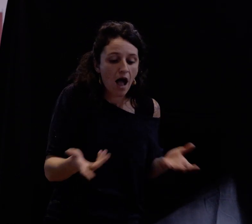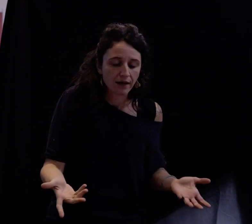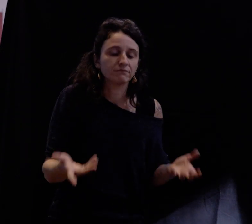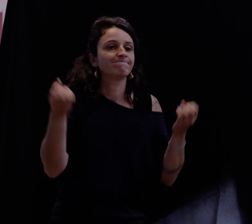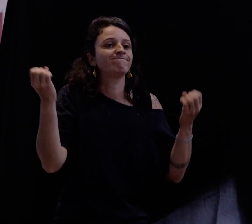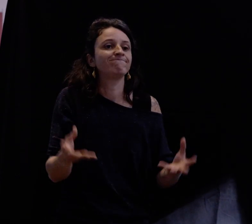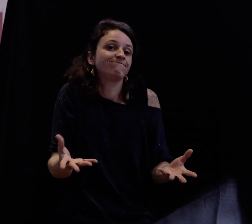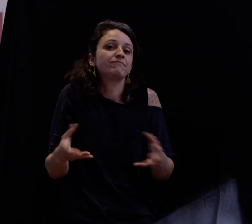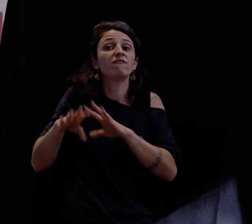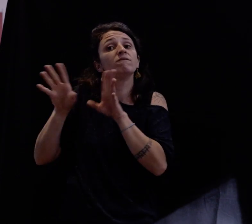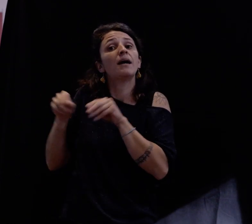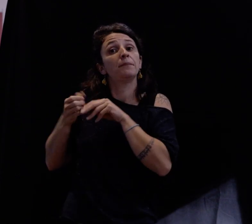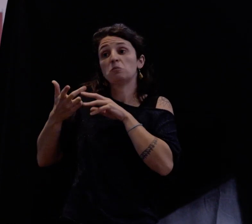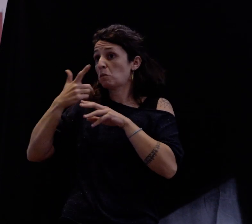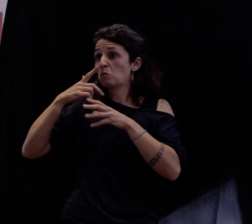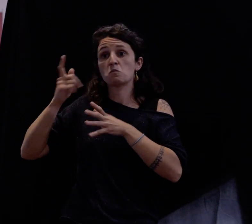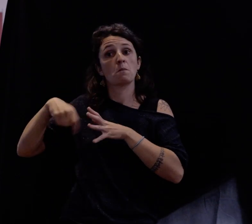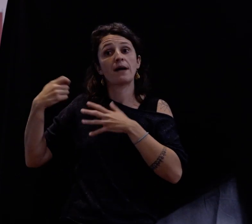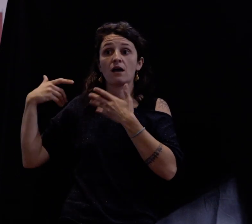rien dans la famille.